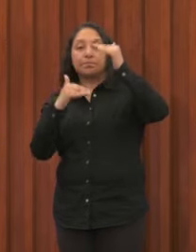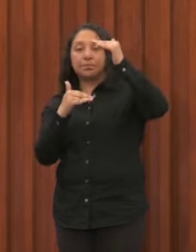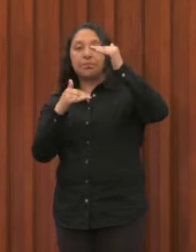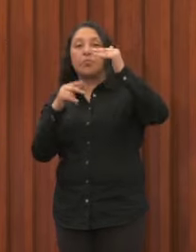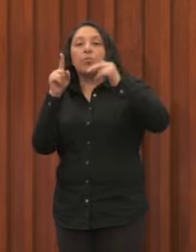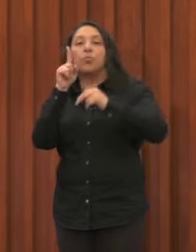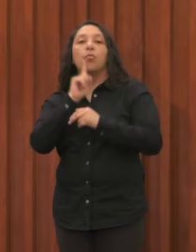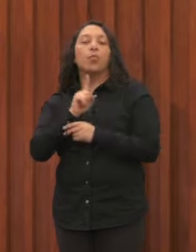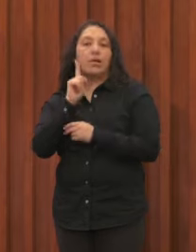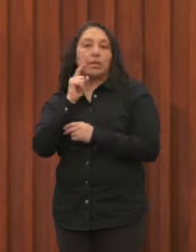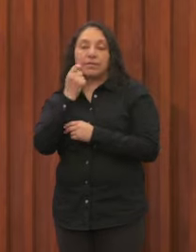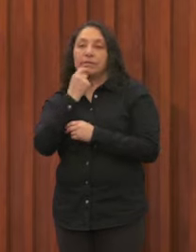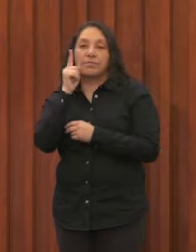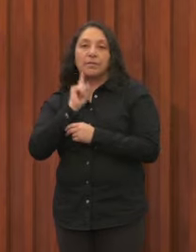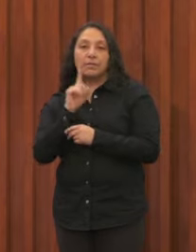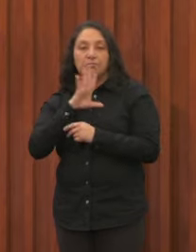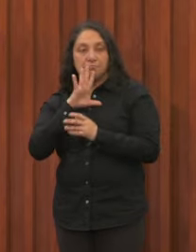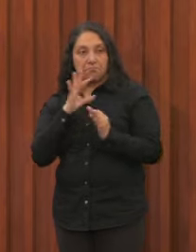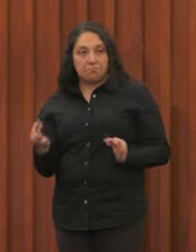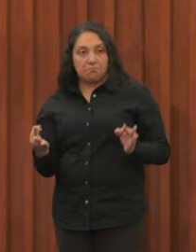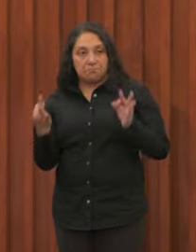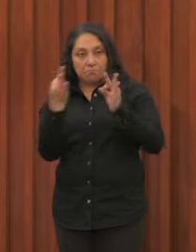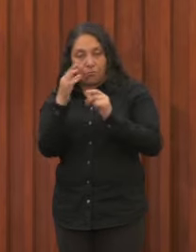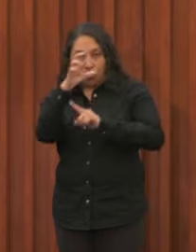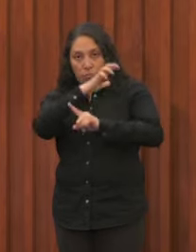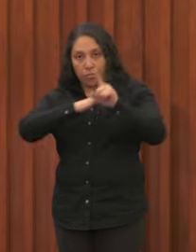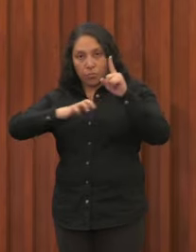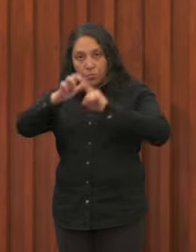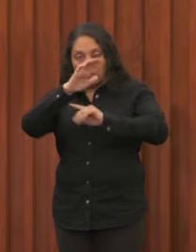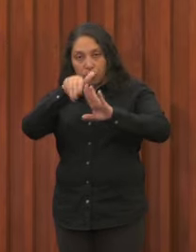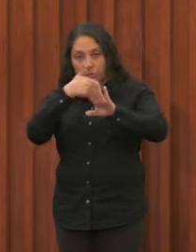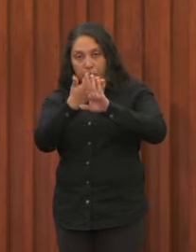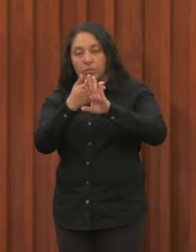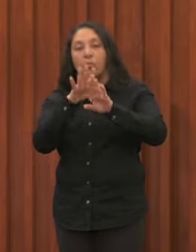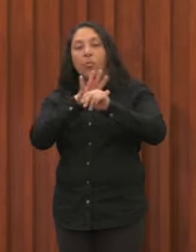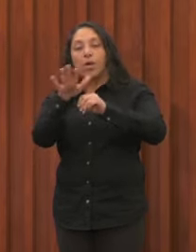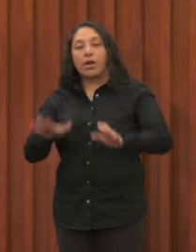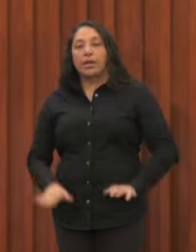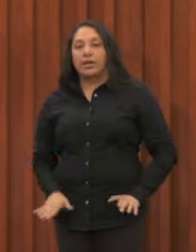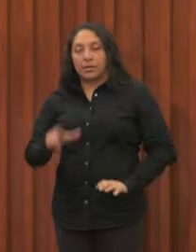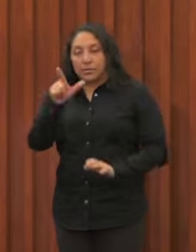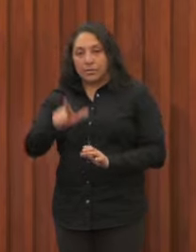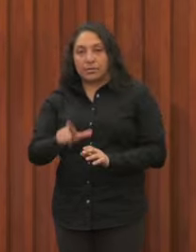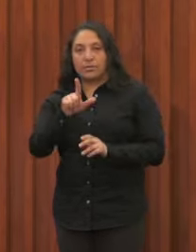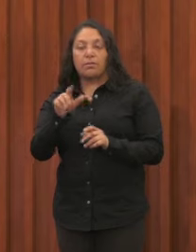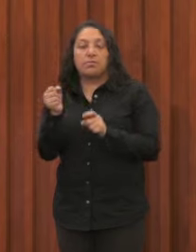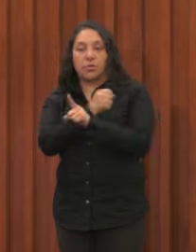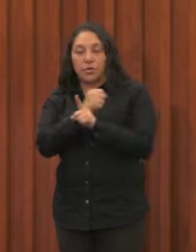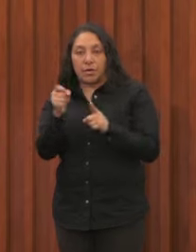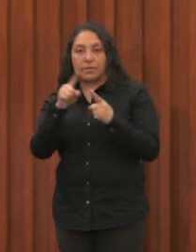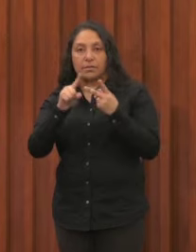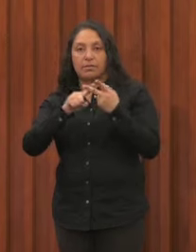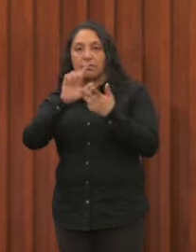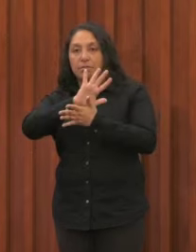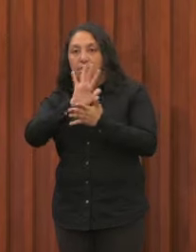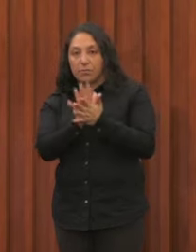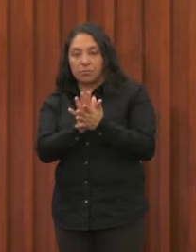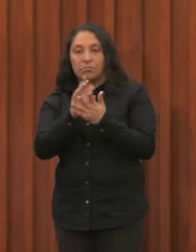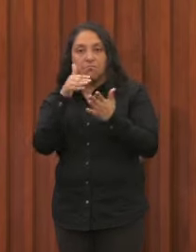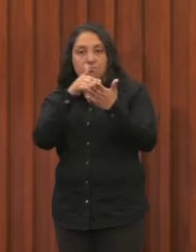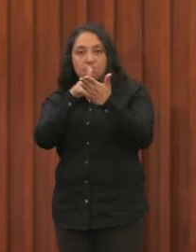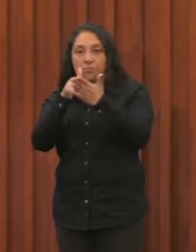las niñas continúan enfrentando un contexto adverso, caracterizado por la violencia y la discriminación que obstaculiza